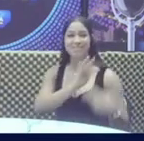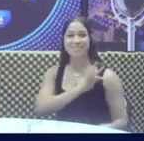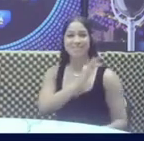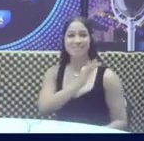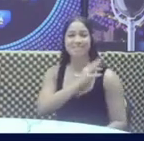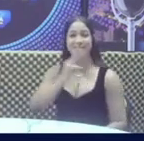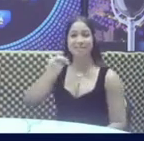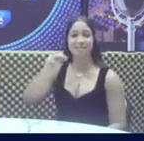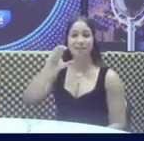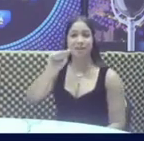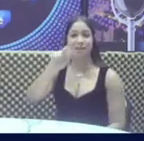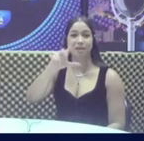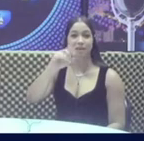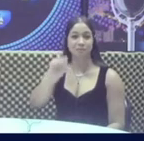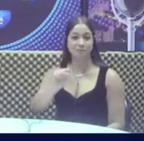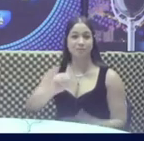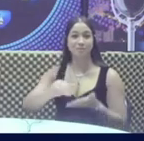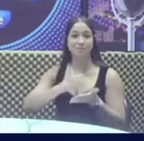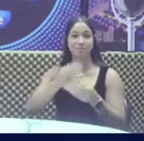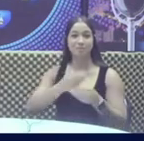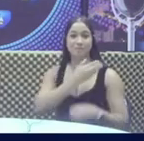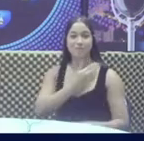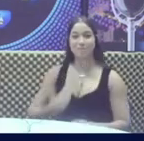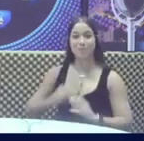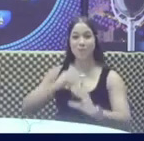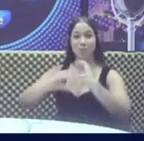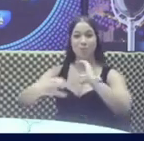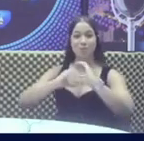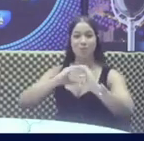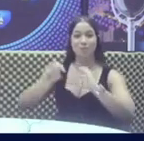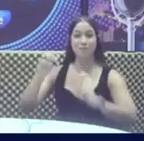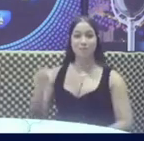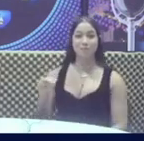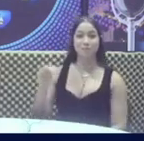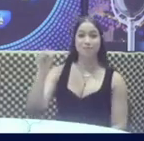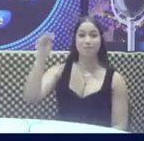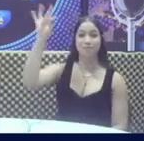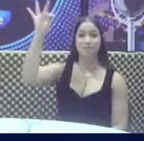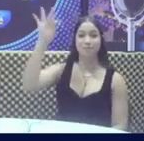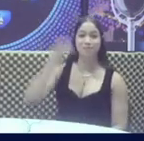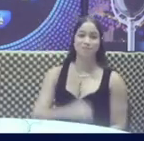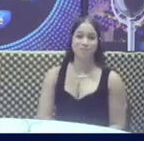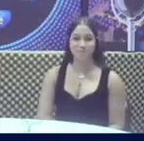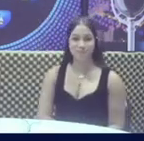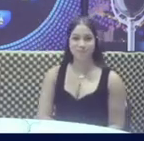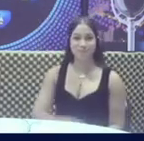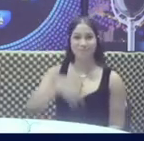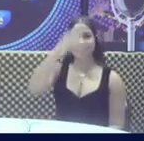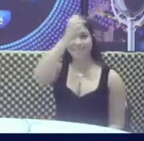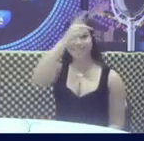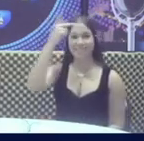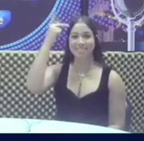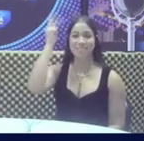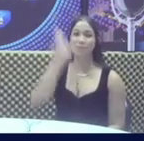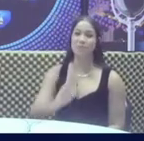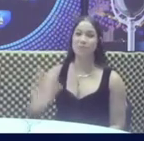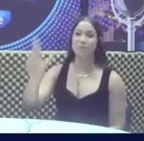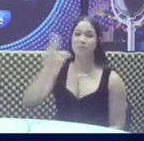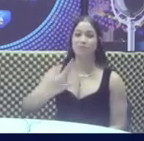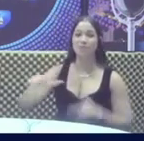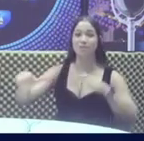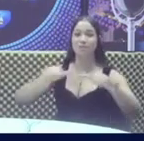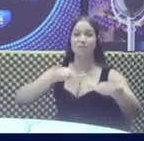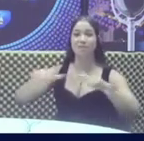Responsável técnico, Carlos Davi. Secretário Municipal de Governo e Comunicação, Marco Túlio de Castro Kalimann. Prefeitura